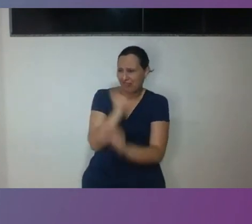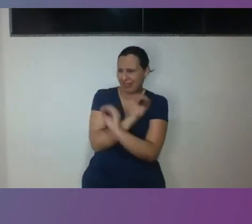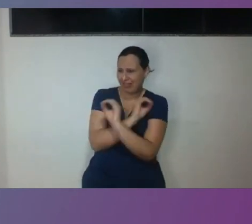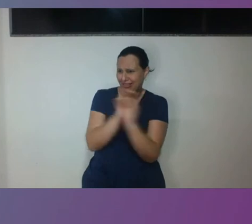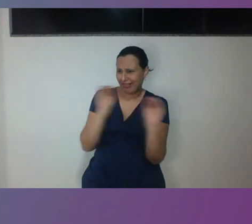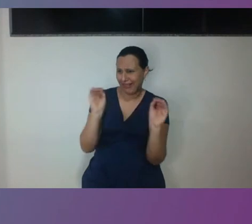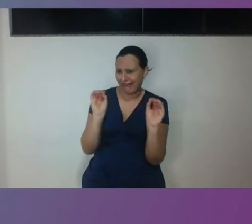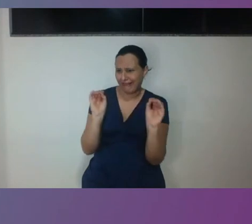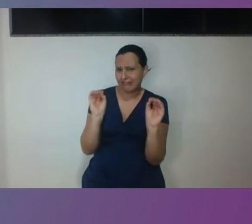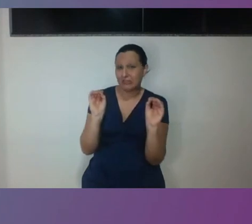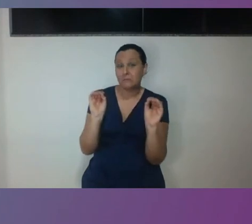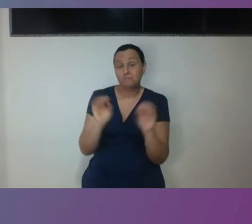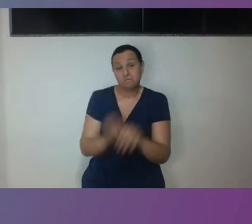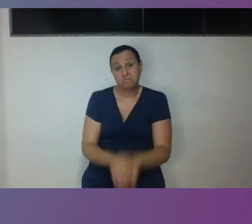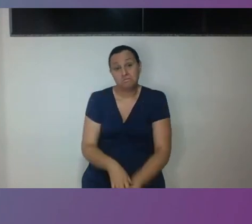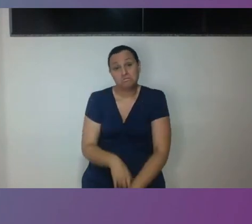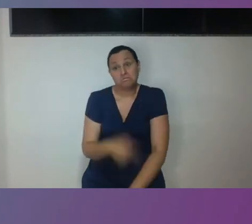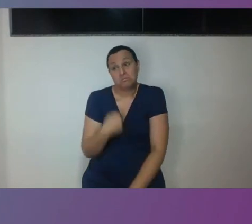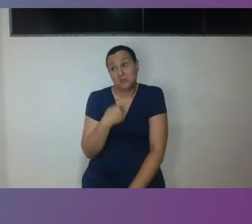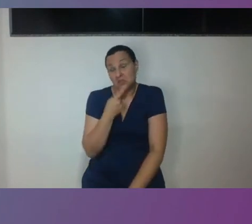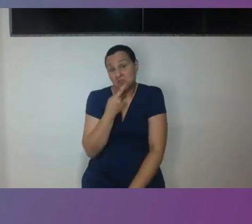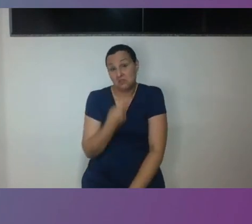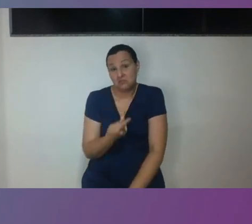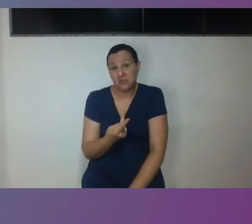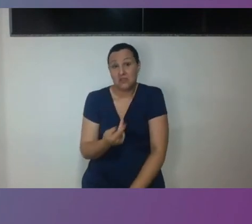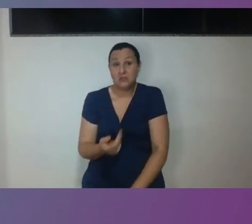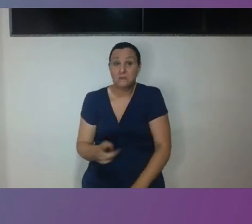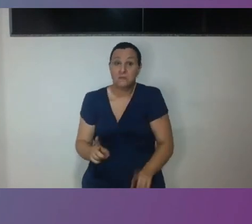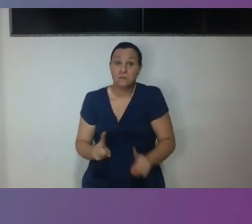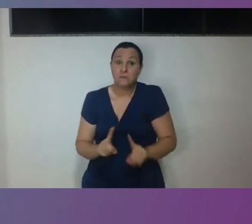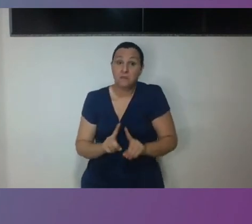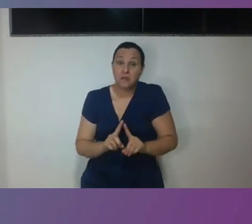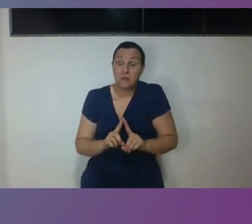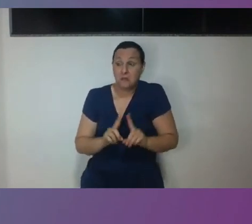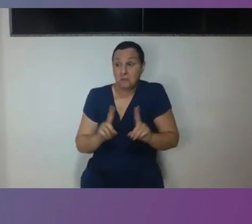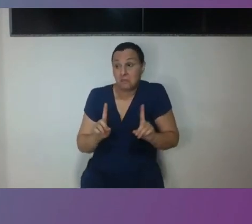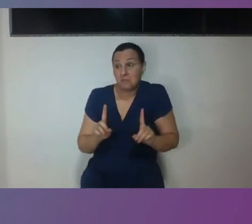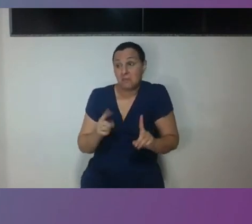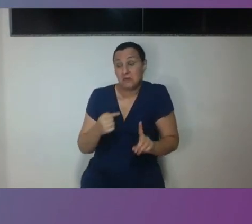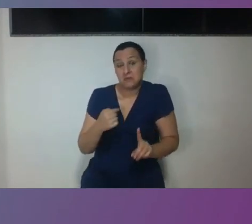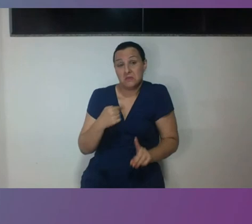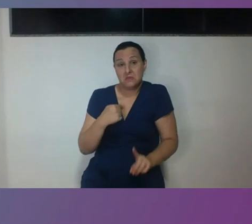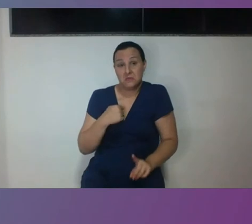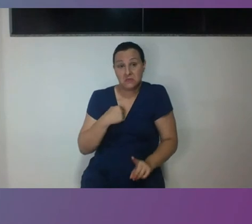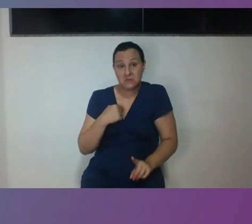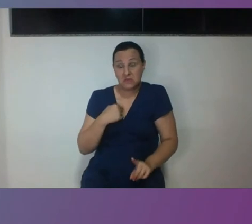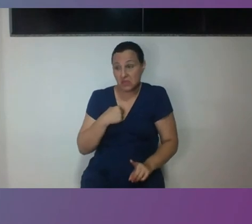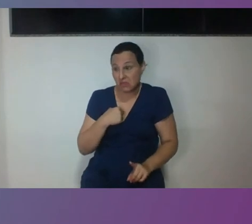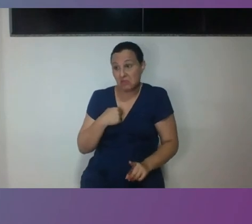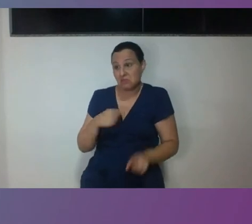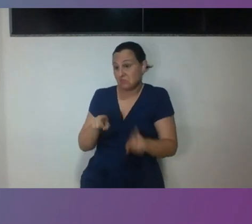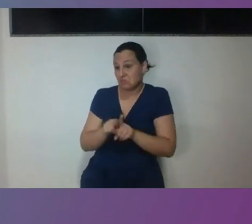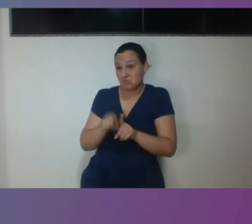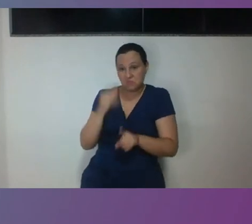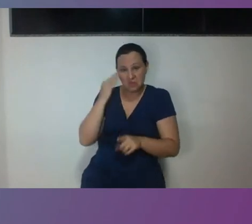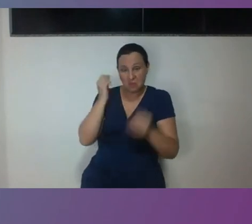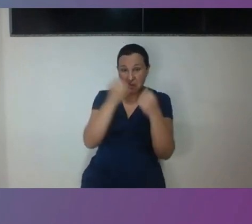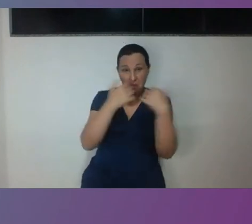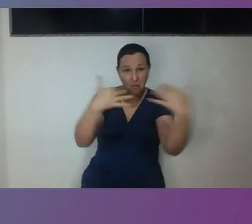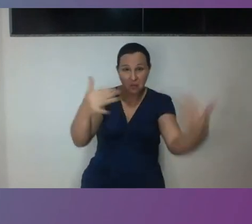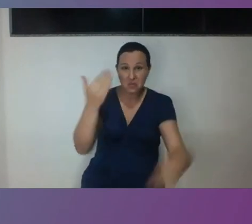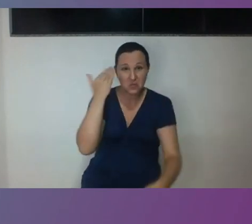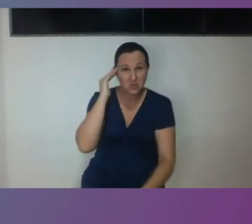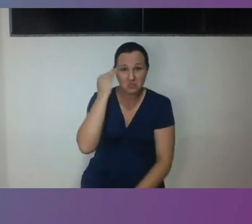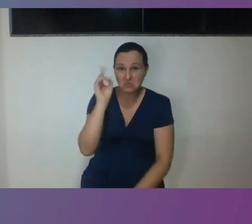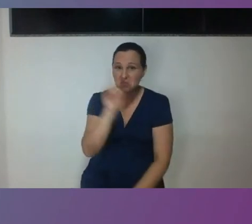eu comentei com ele, pois é, mas eu entendi pouco também, e teve muita gente aqui também que não entendeu muita coisa. Então,